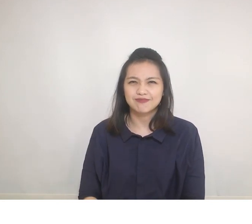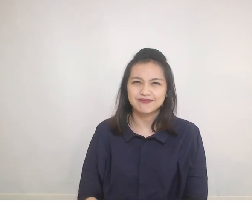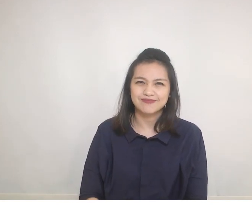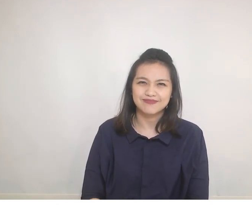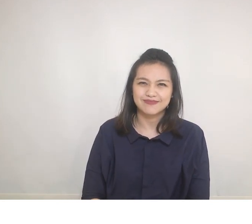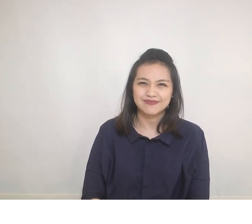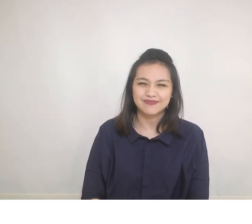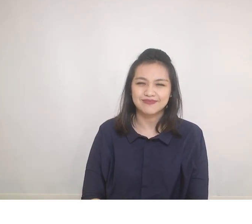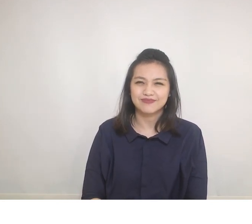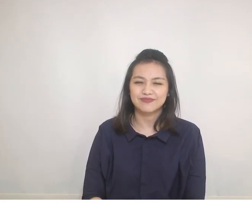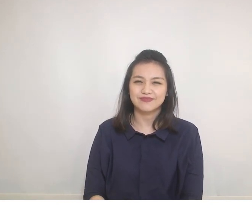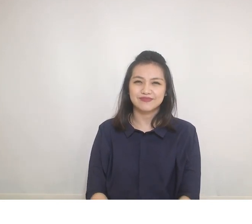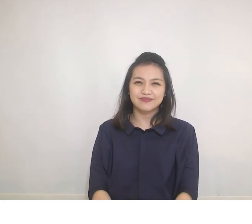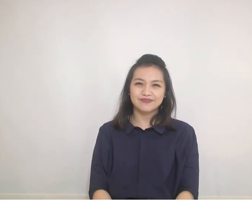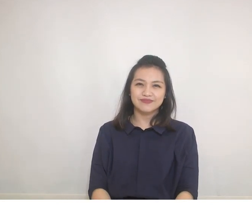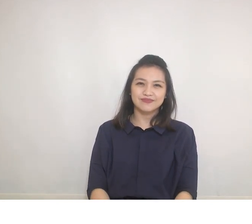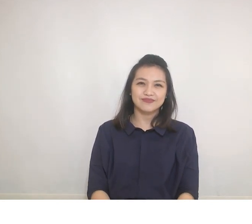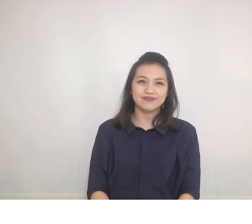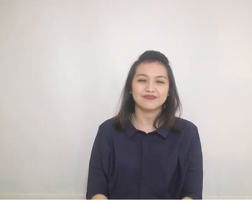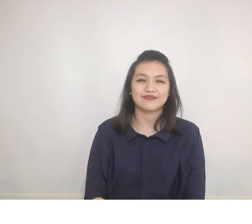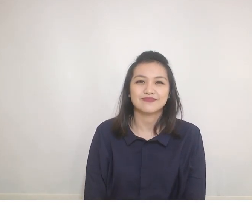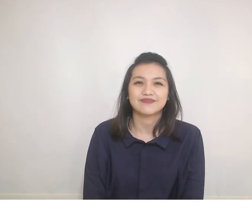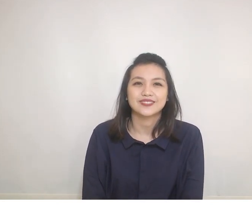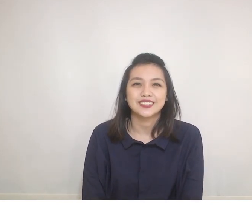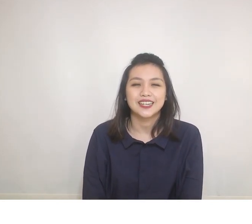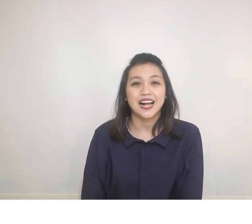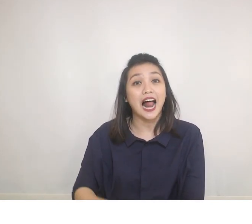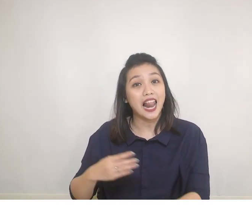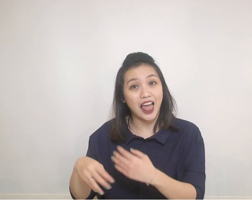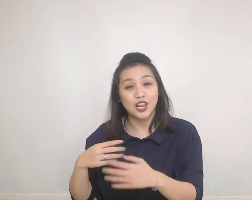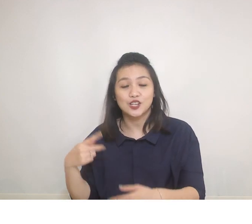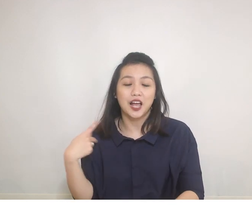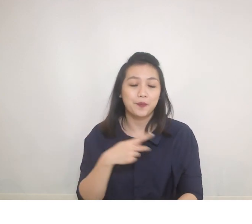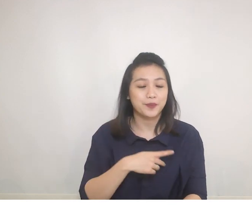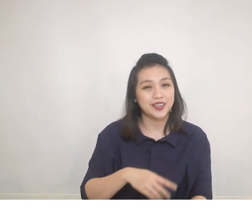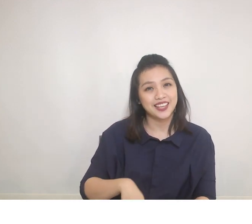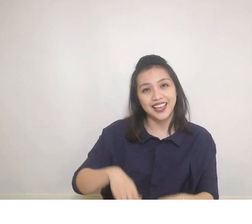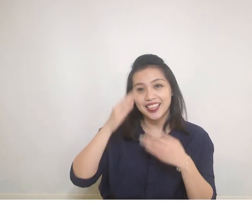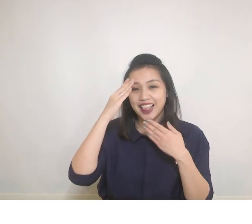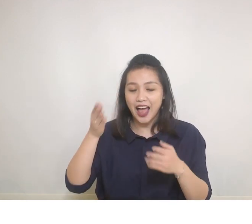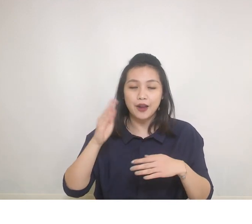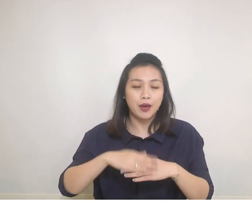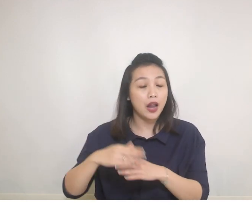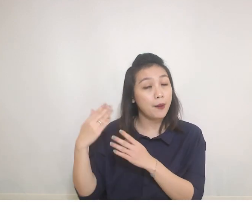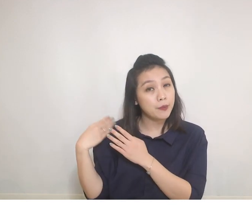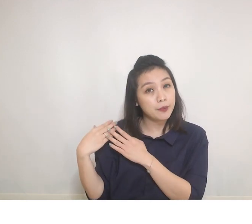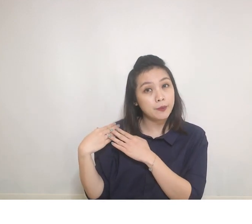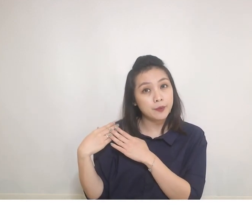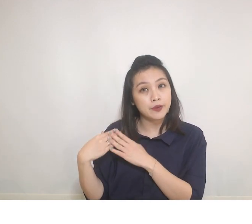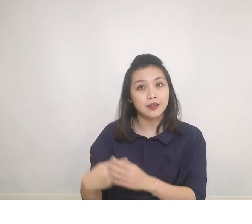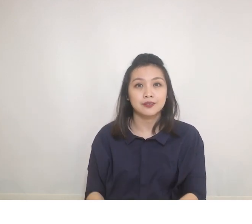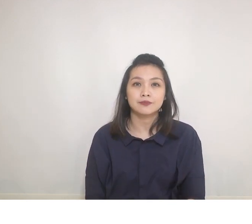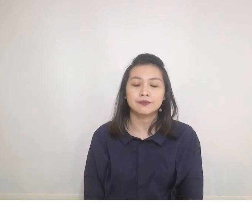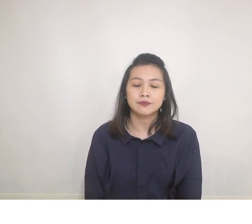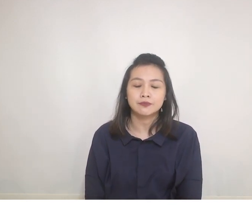malah Tuhan itu berikan gitu, ada pintu-pintu yang dibukakan. Jadi akhir tahun 2019 itu malah kami ada promosi itu,